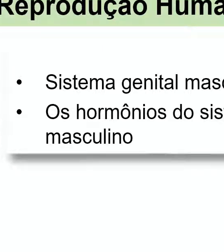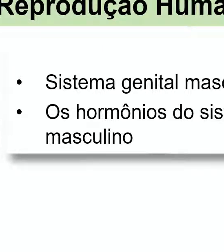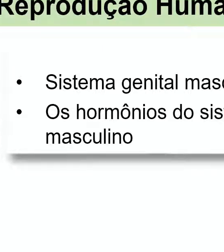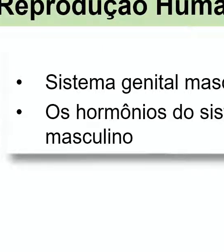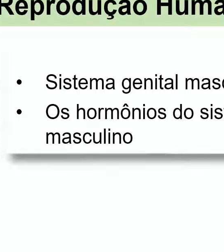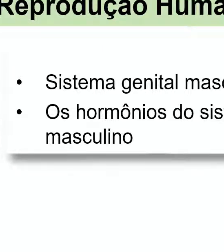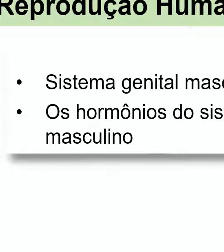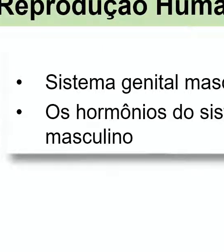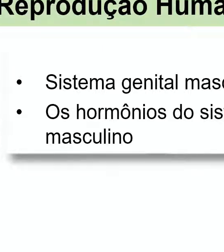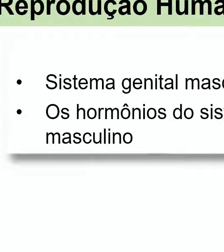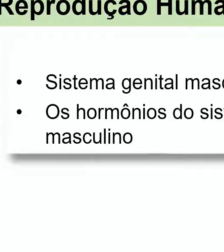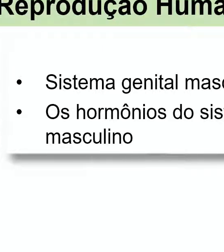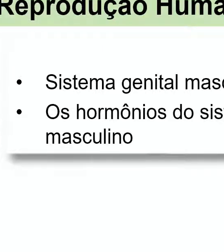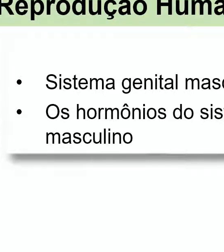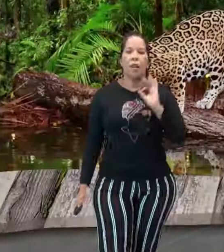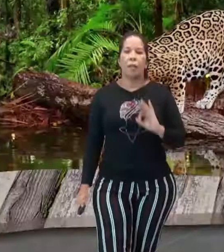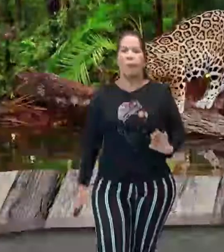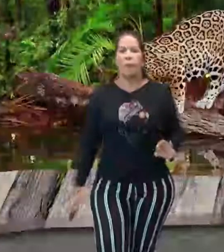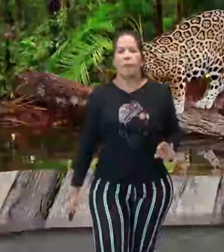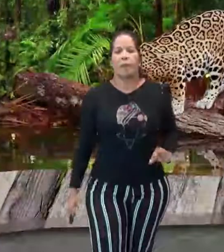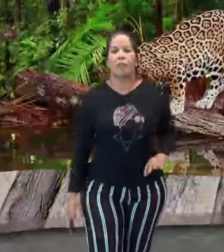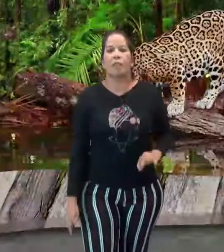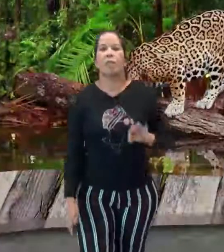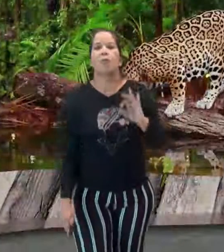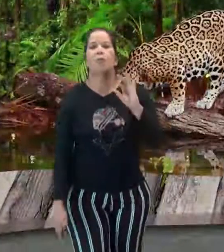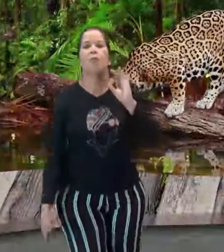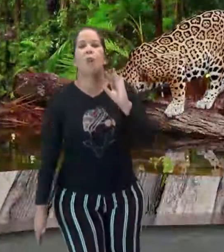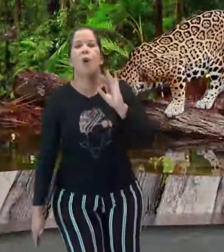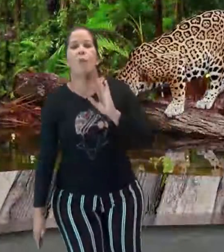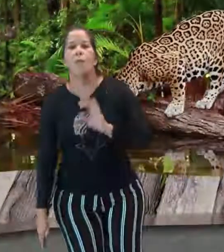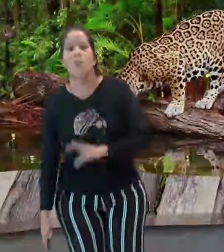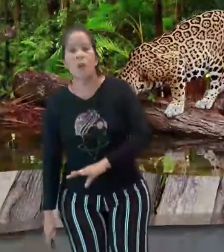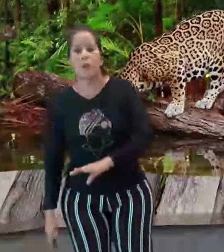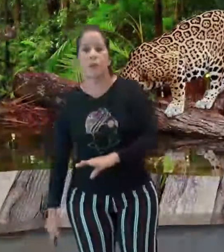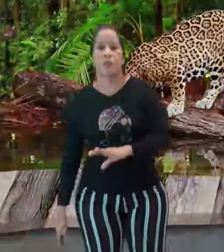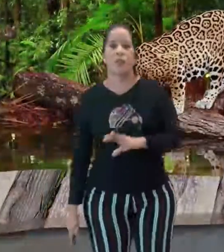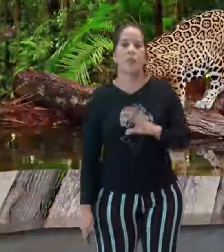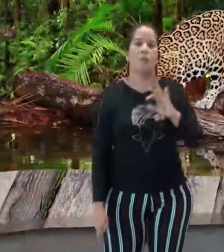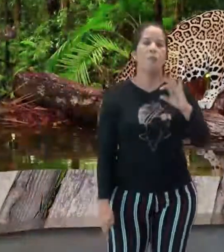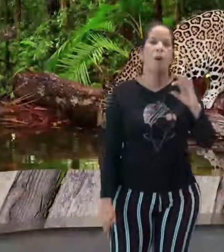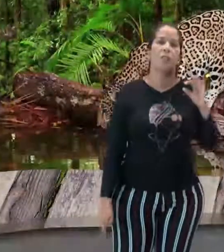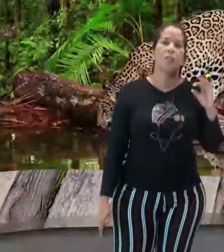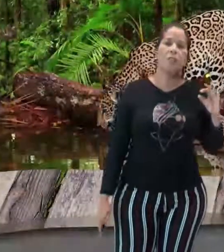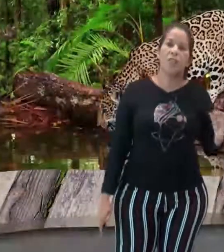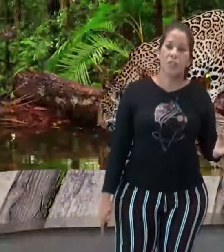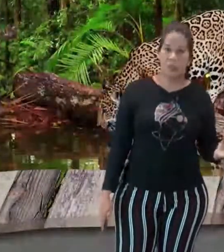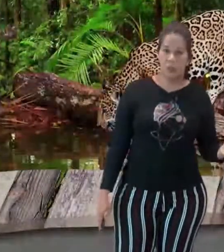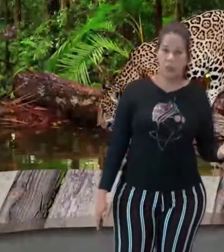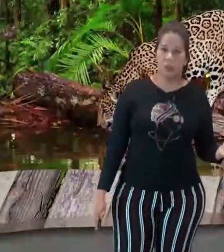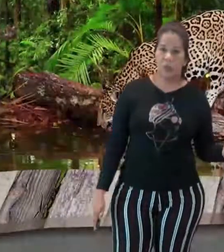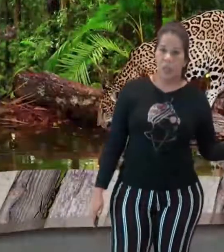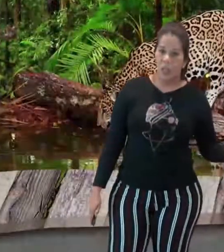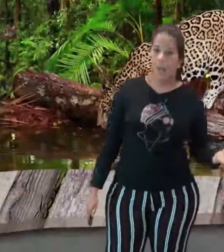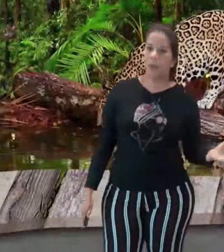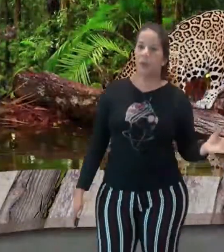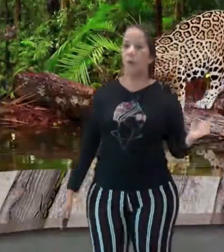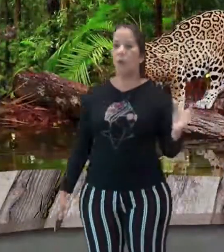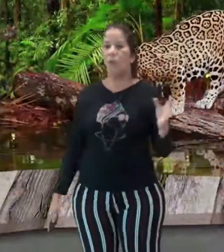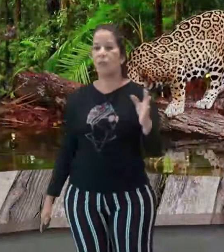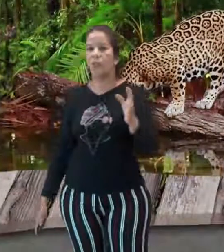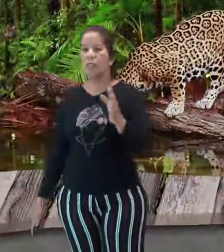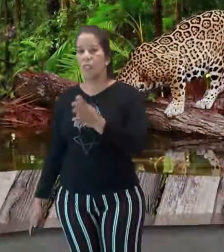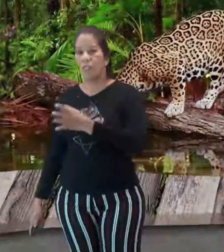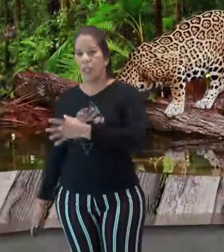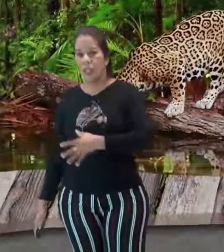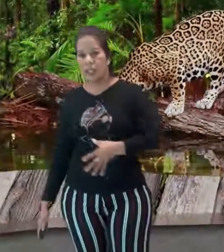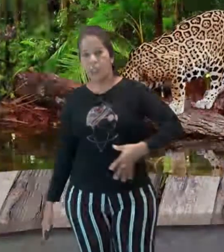masculino, certo? Olha aqui para mim, nós sabemos que os hormônios, eles são importantíssimos. E a maioria dos